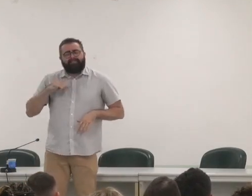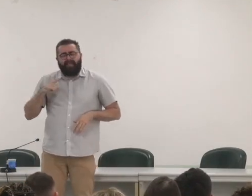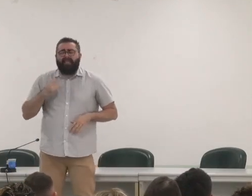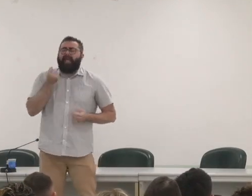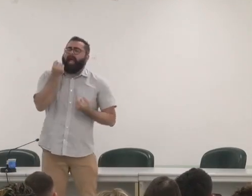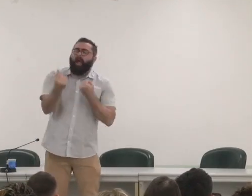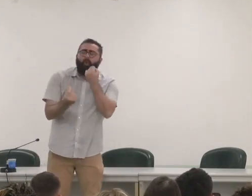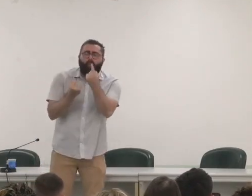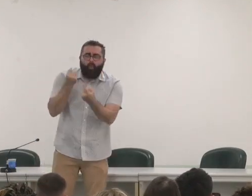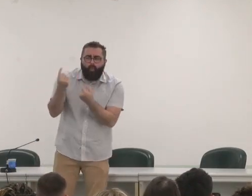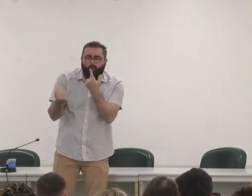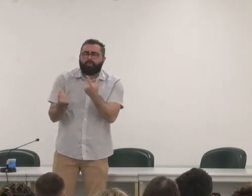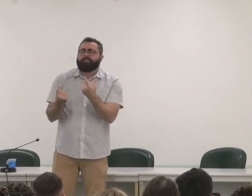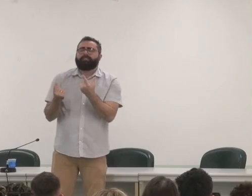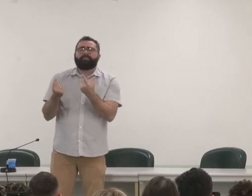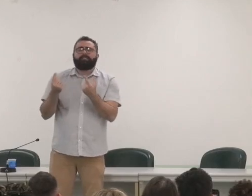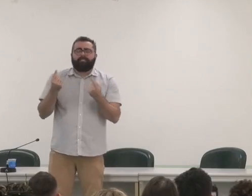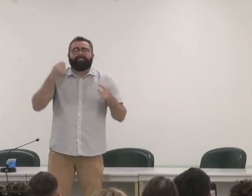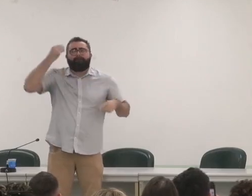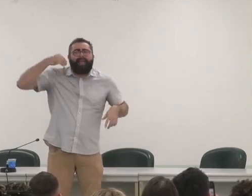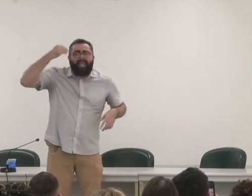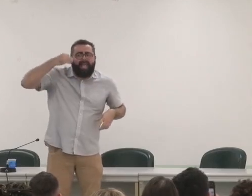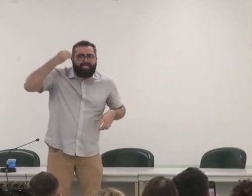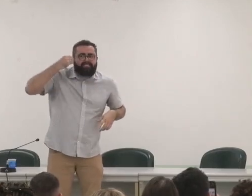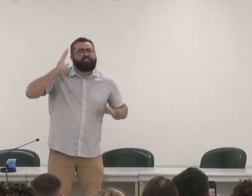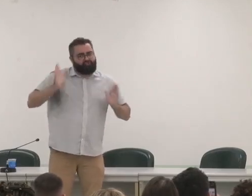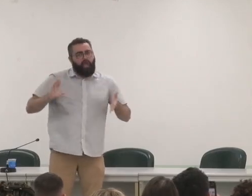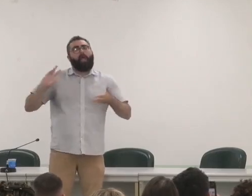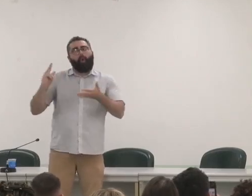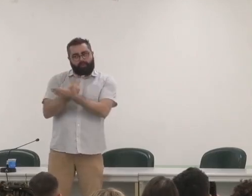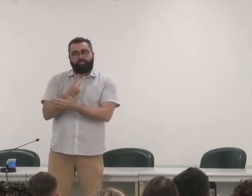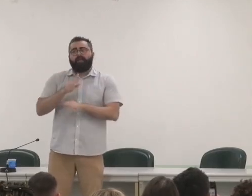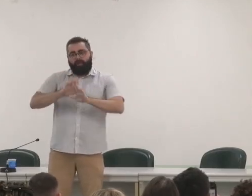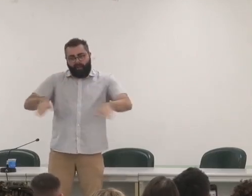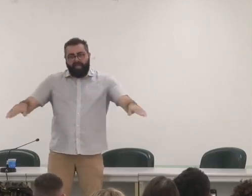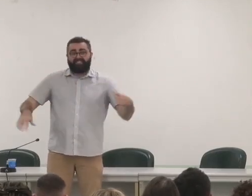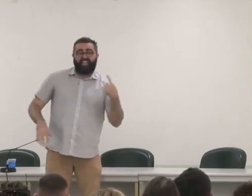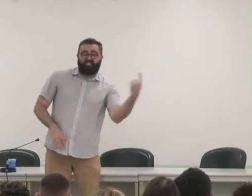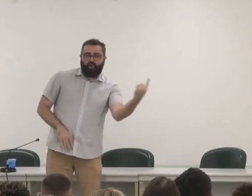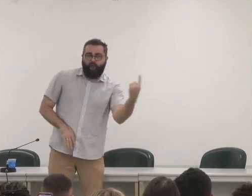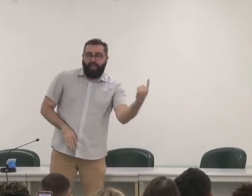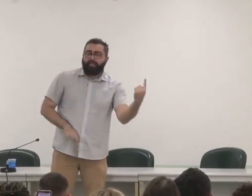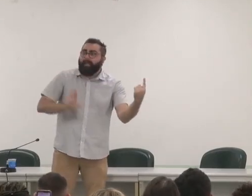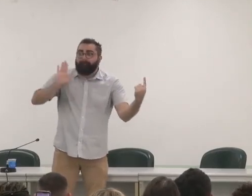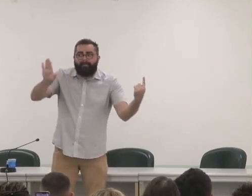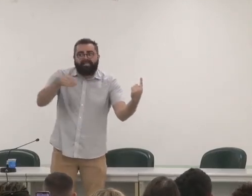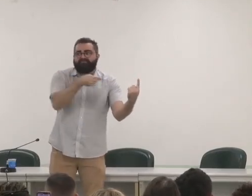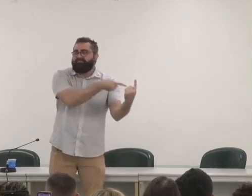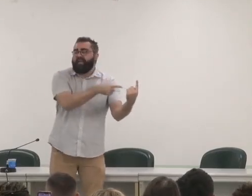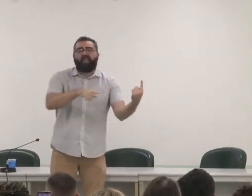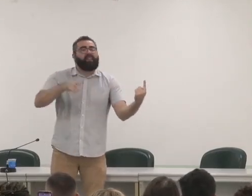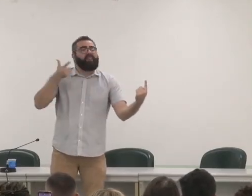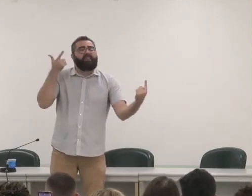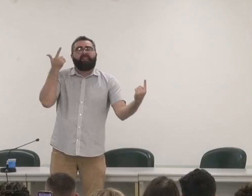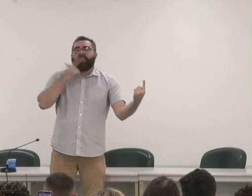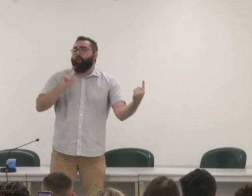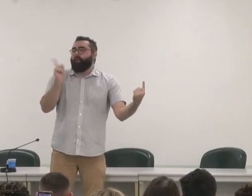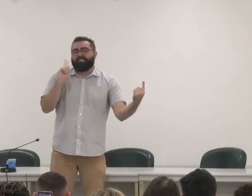A gente sabe de alguns casos, de algumas experiências em que crianças foram isoladas do convívio